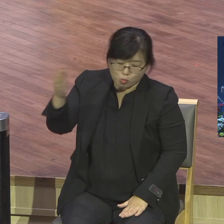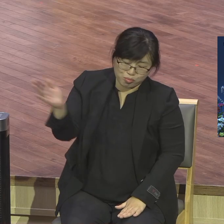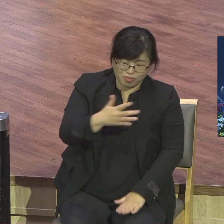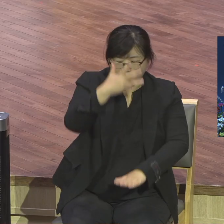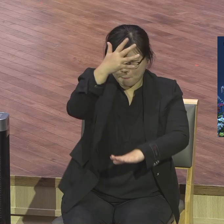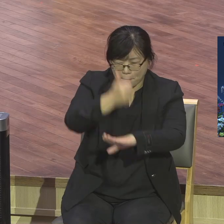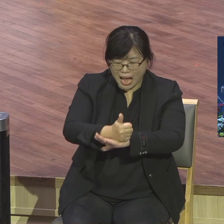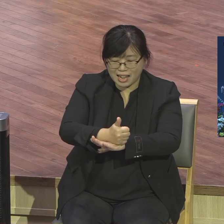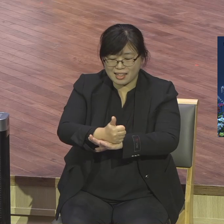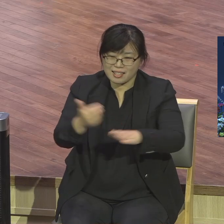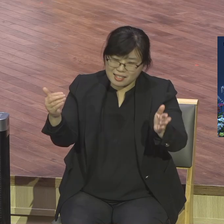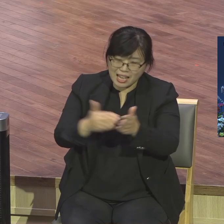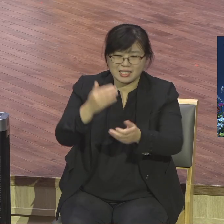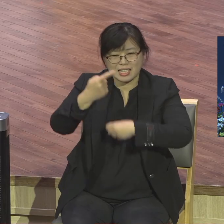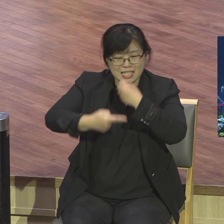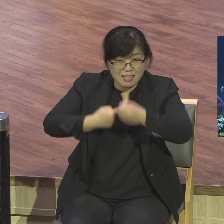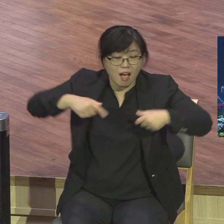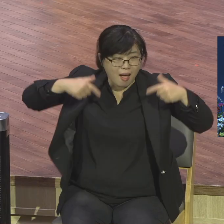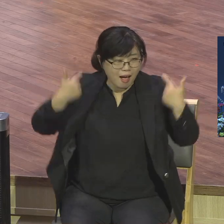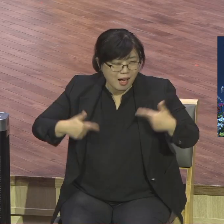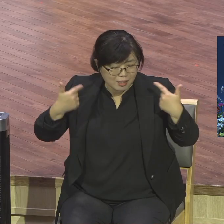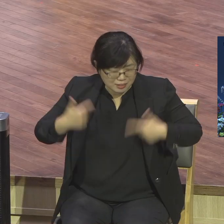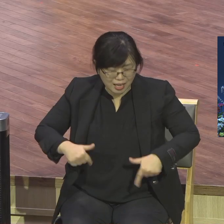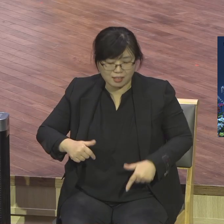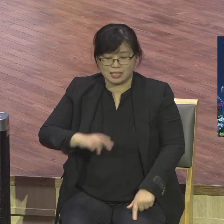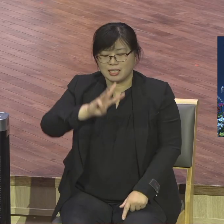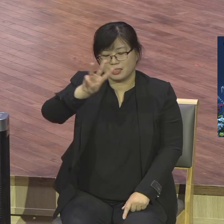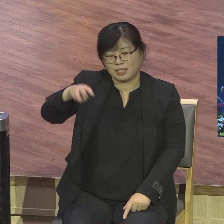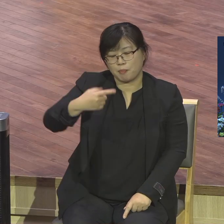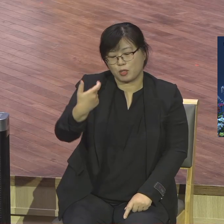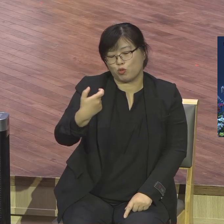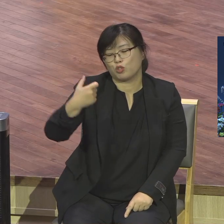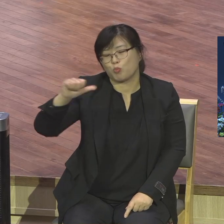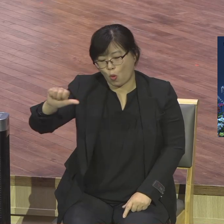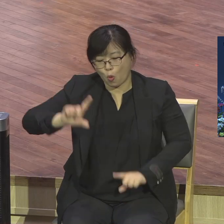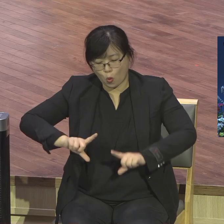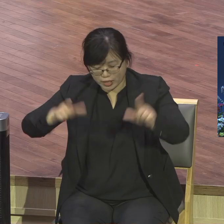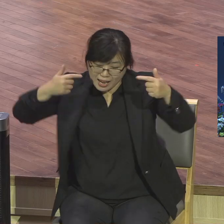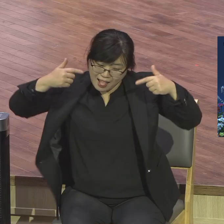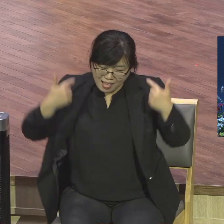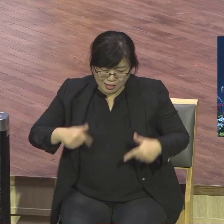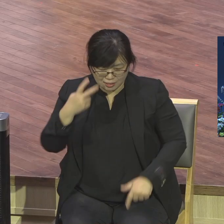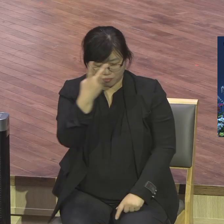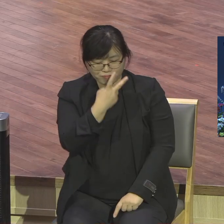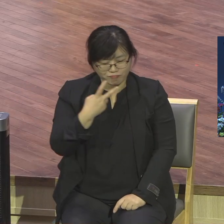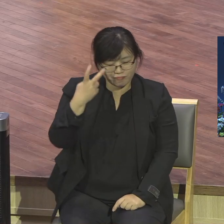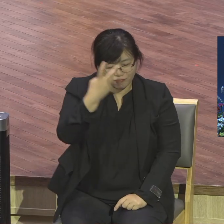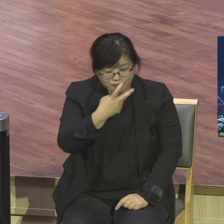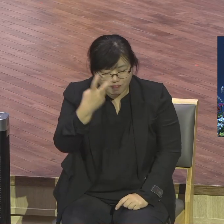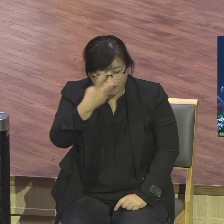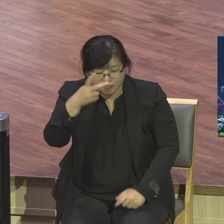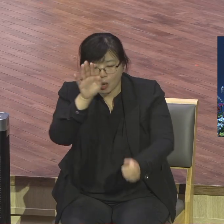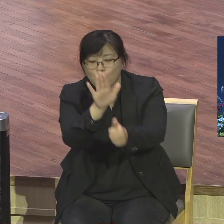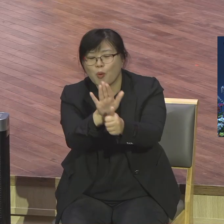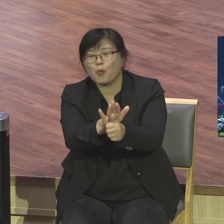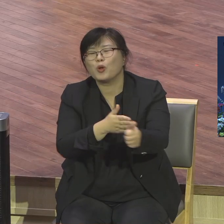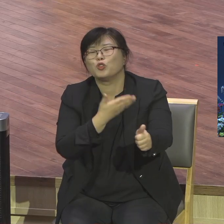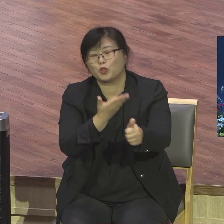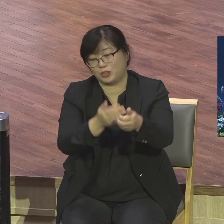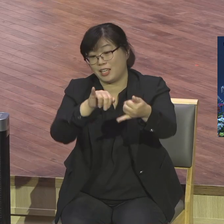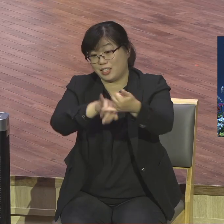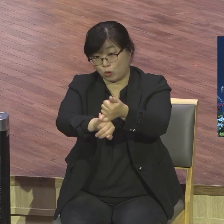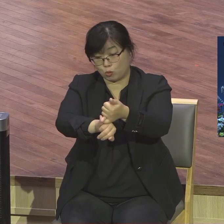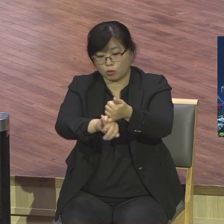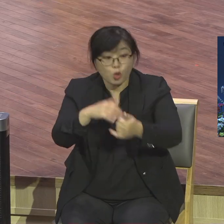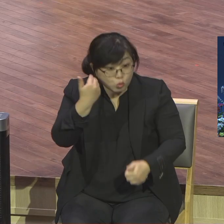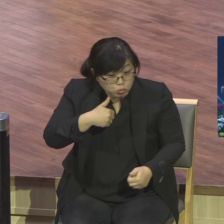그랬어요 누구예요 말씀 잡고 있는 자 예배 때 말씀 잡고 있는 자 그